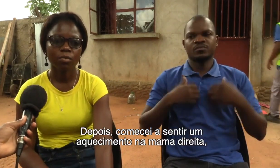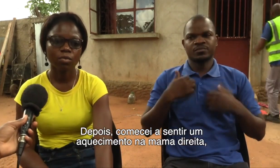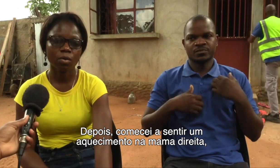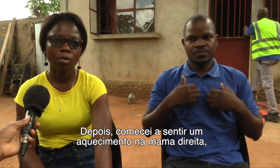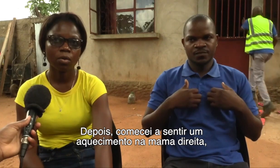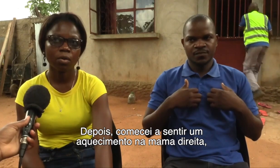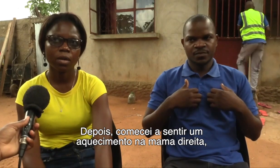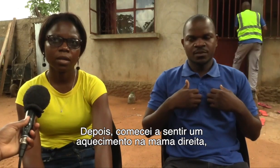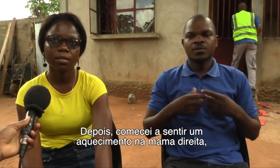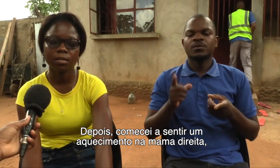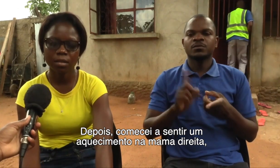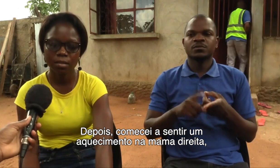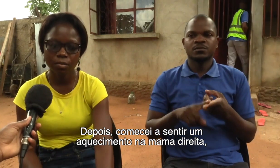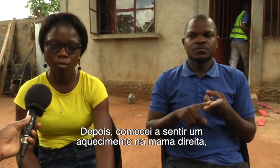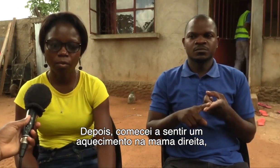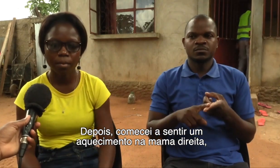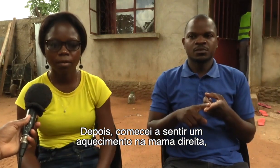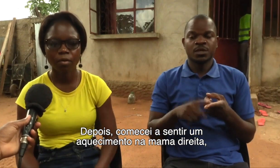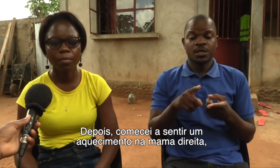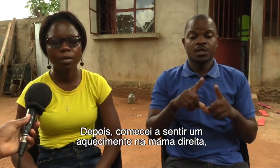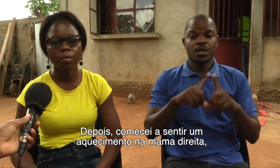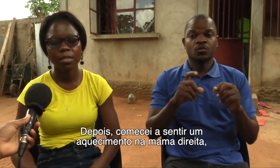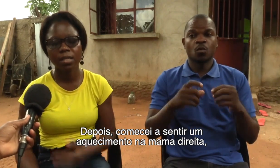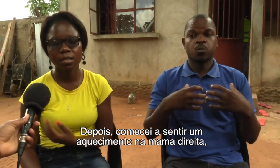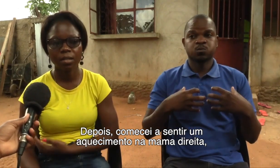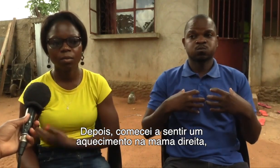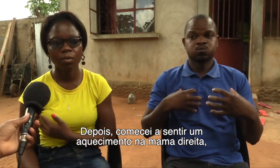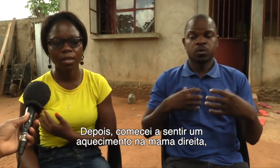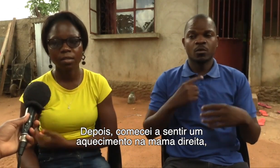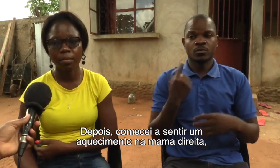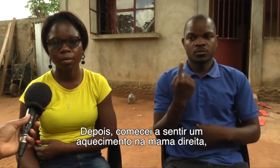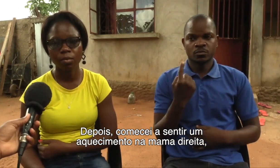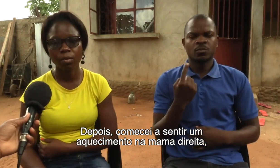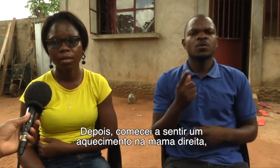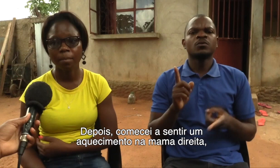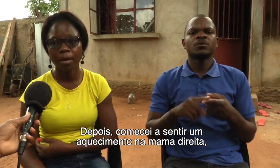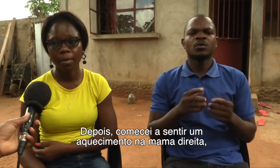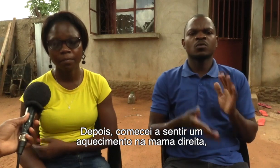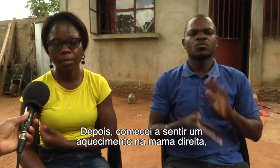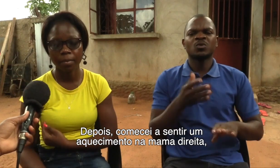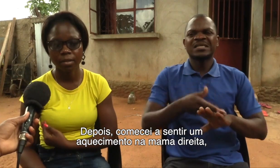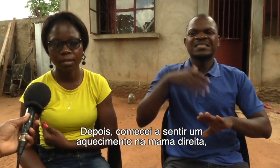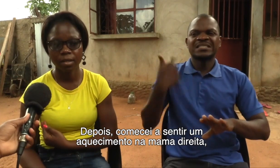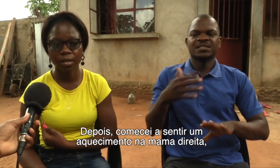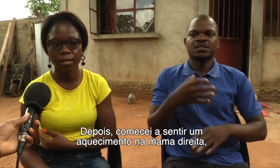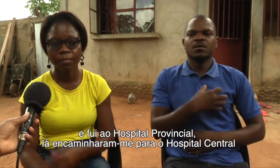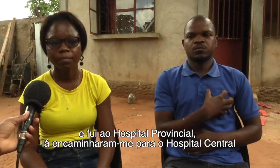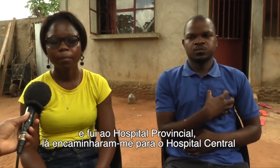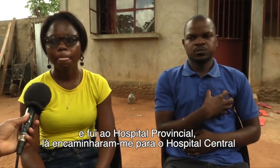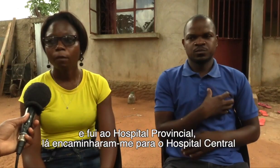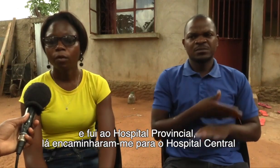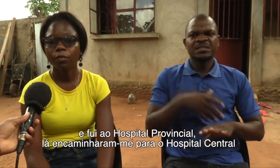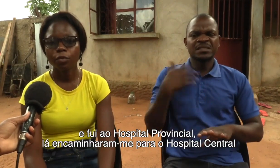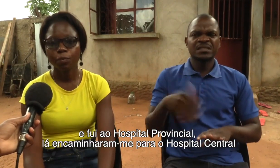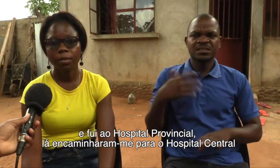E não só esse sintoma, eu comecei a sentir um aquecimento na mama, na mama direita.